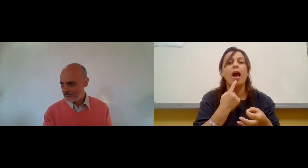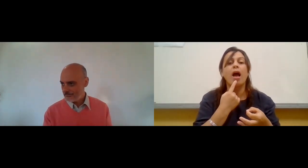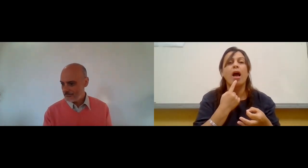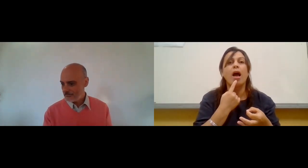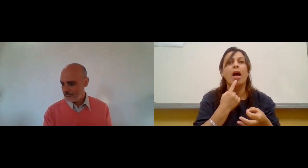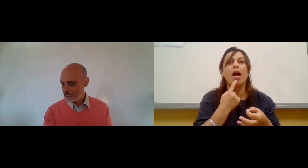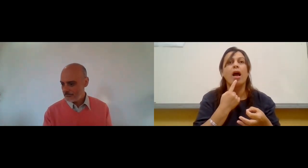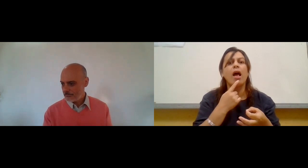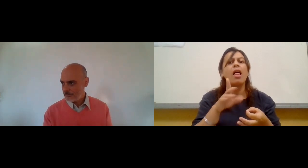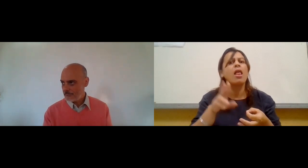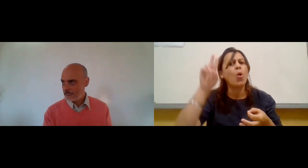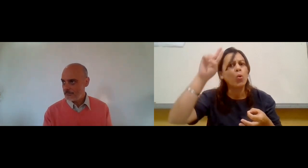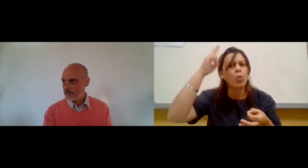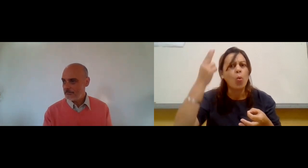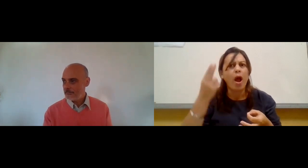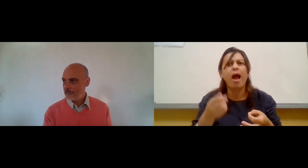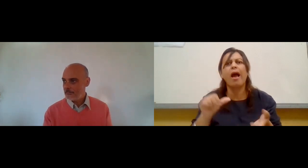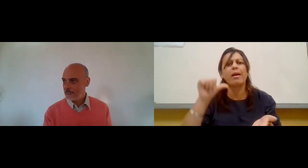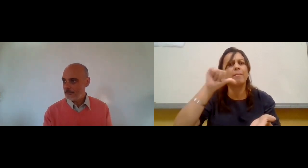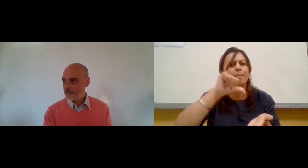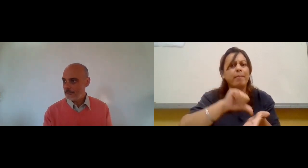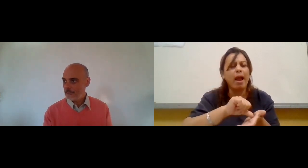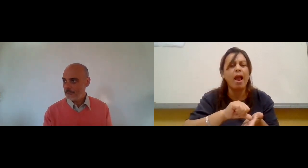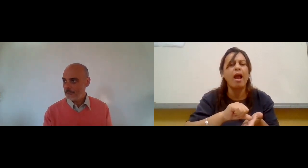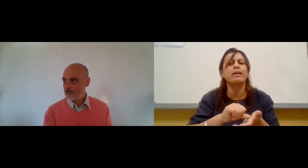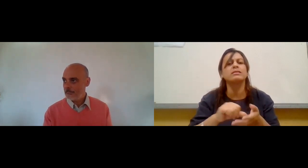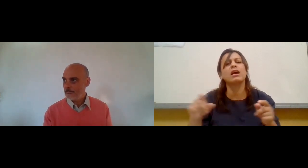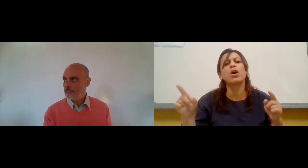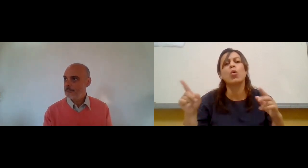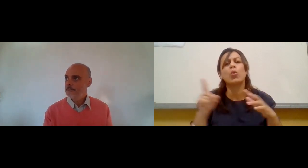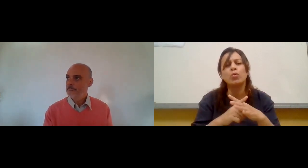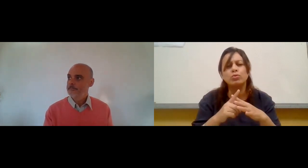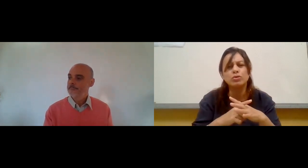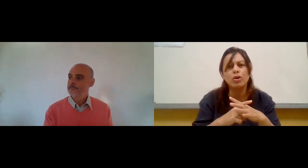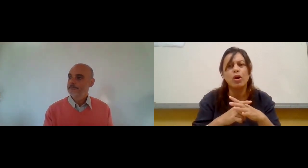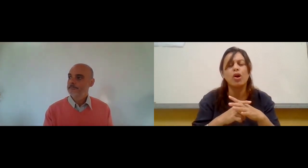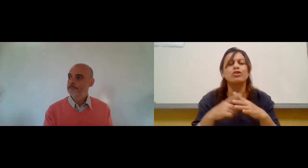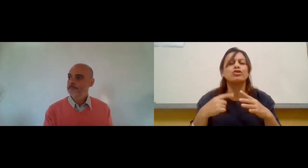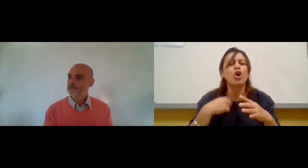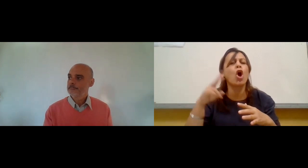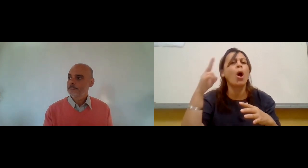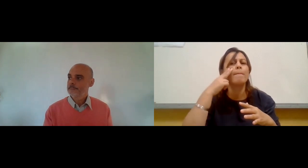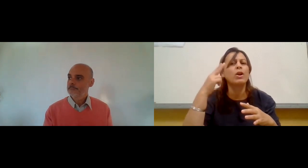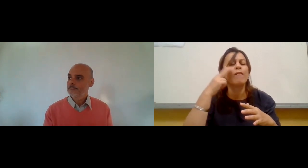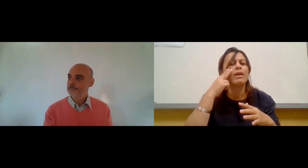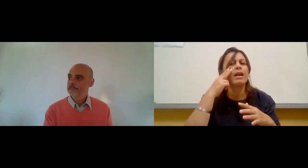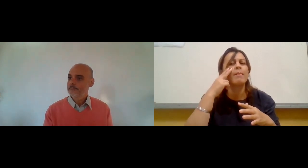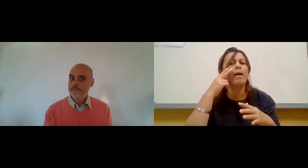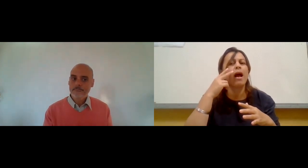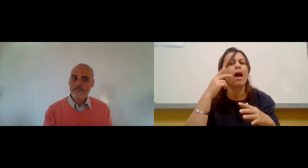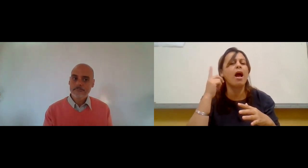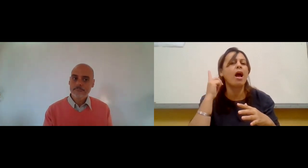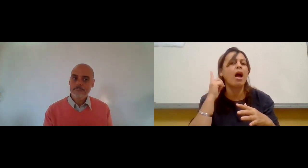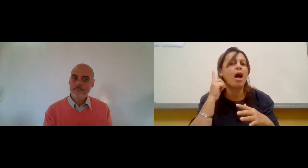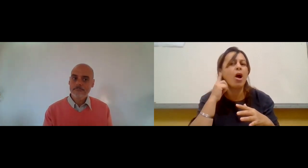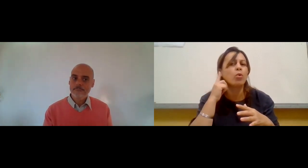país de inclusión, digo, por ejemplo, yo nací con microtía y tengo una frecuencia auditiva menor, por suerte